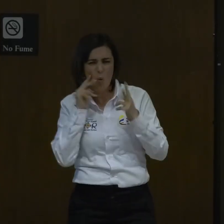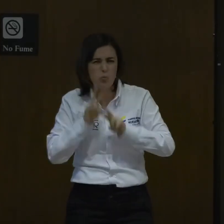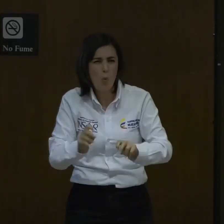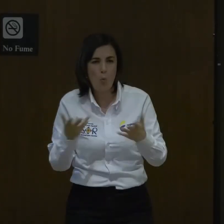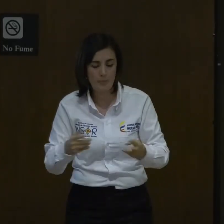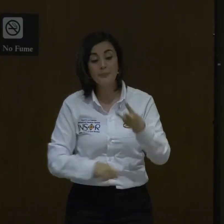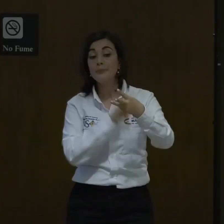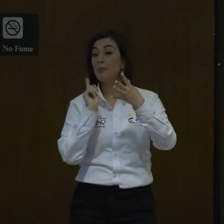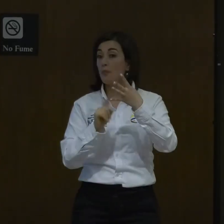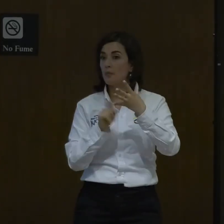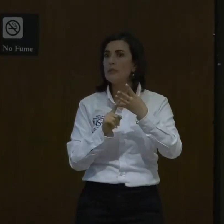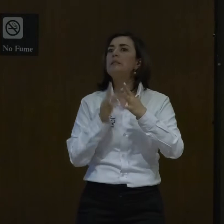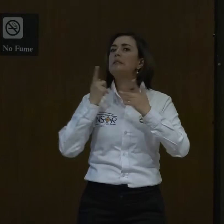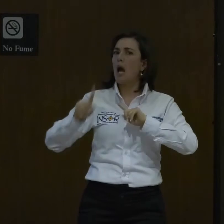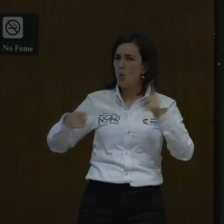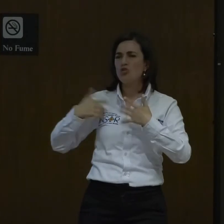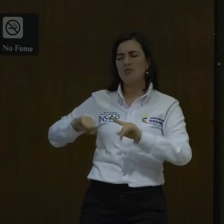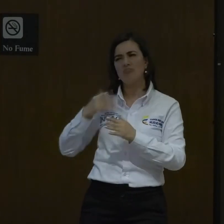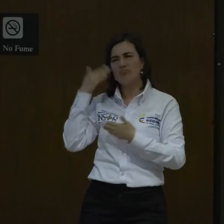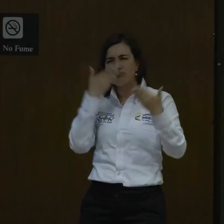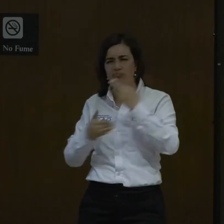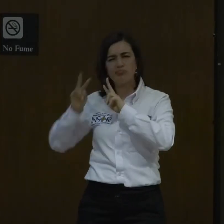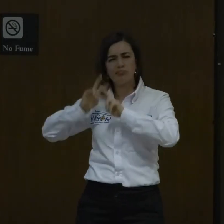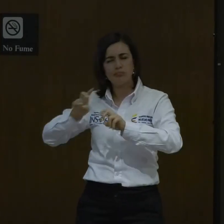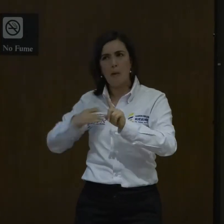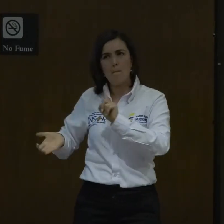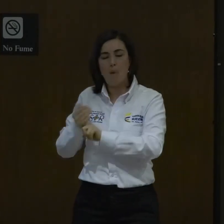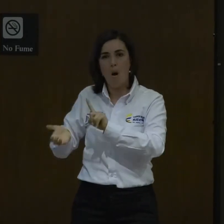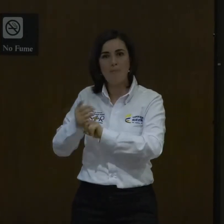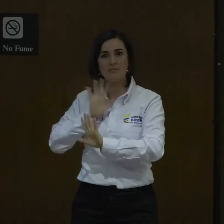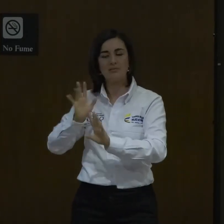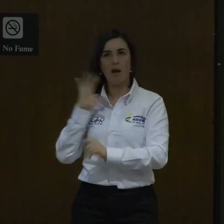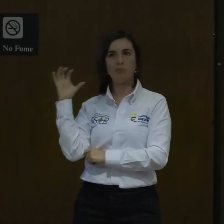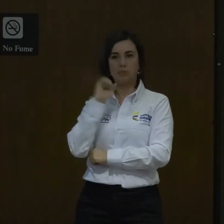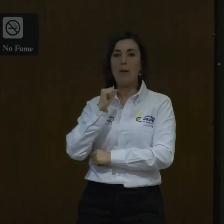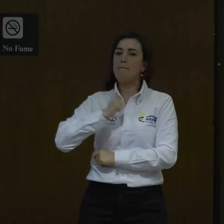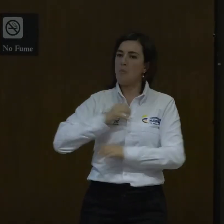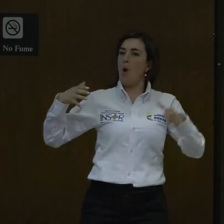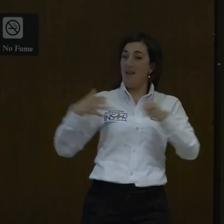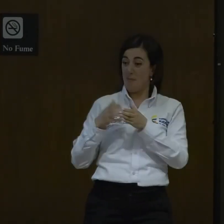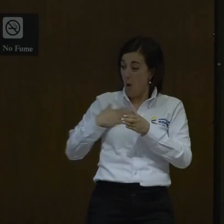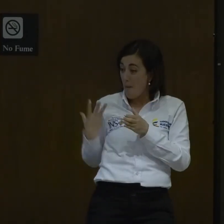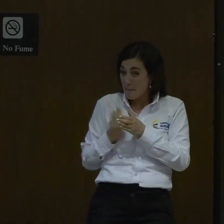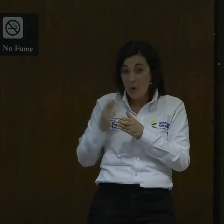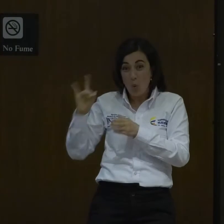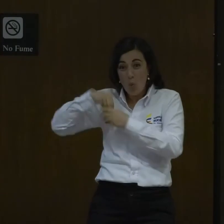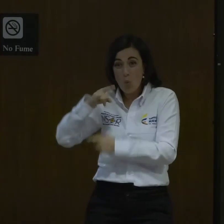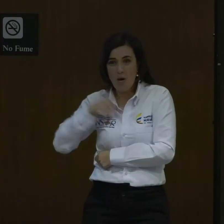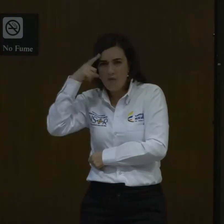algunos resultados que hemos conseguido con investigaciones de mi propio equipo de investigación en